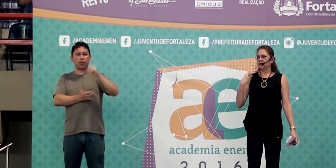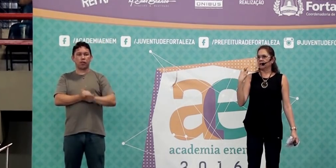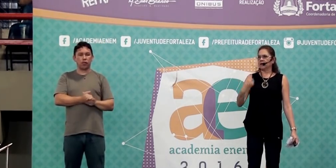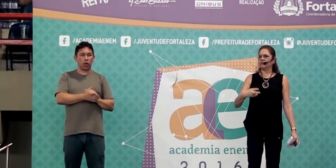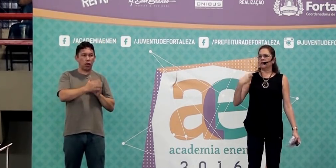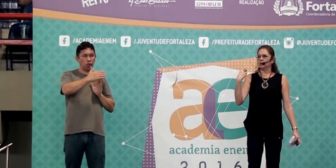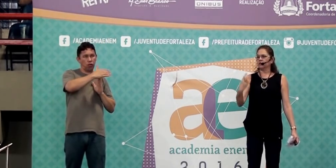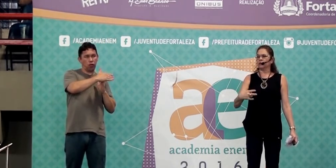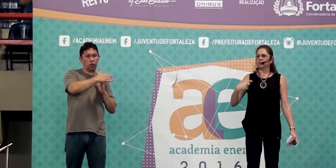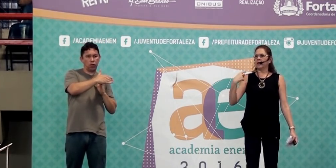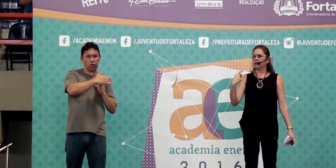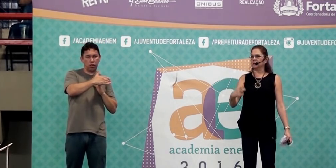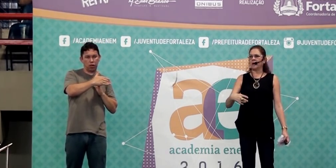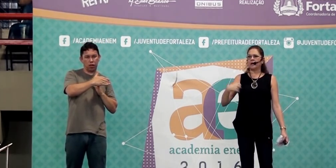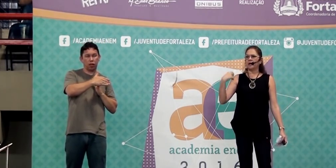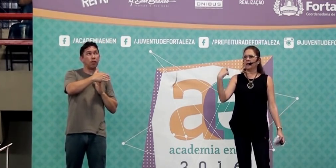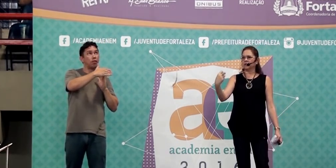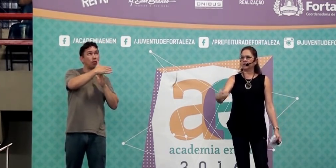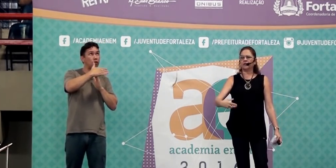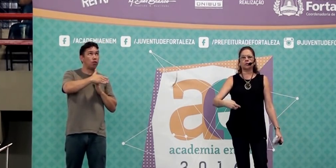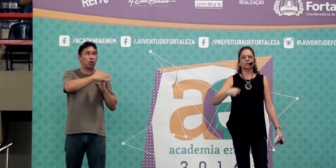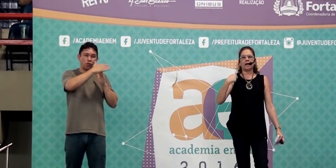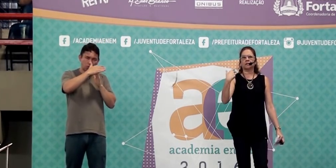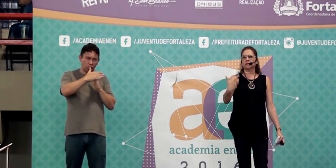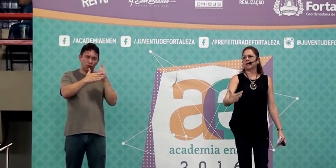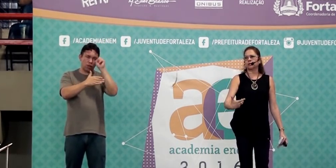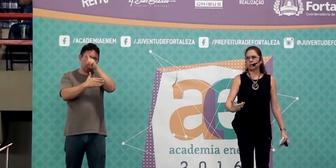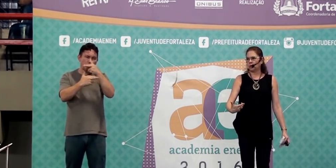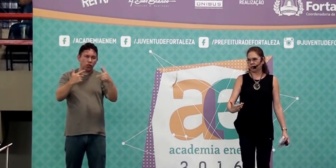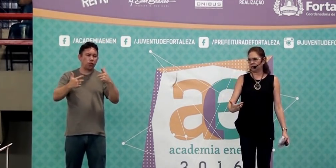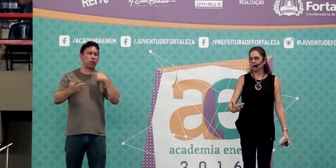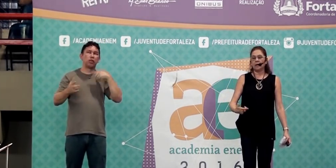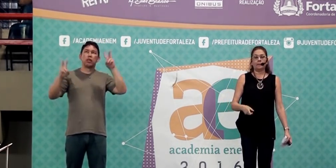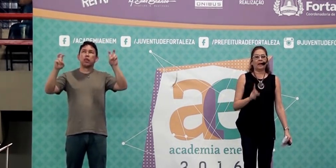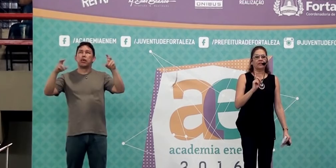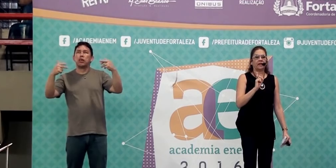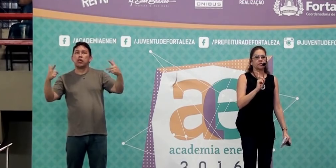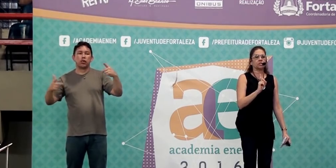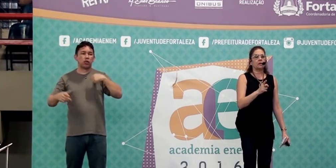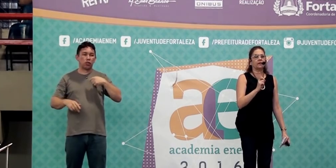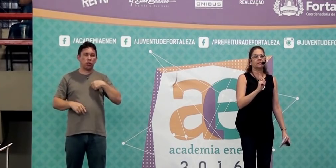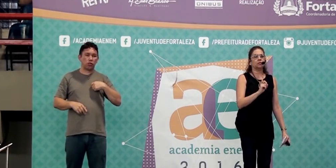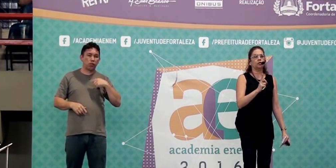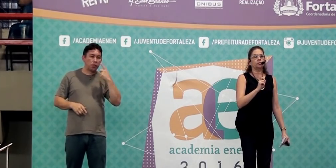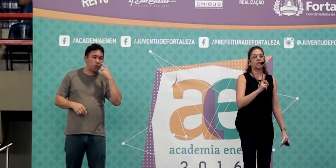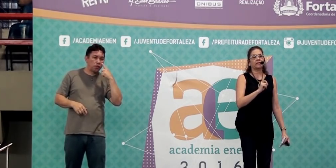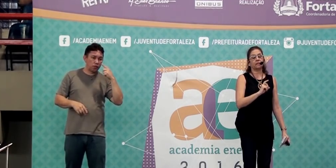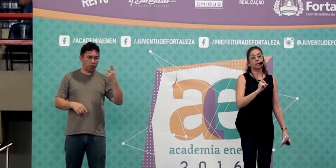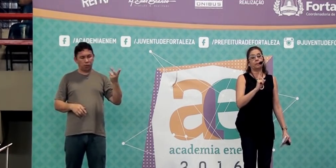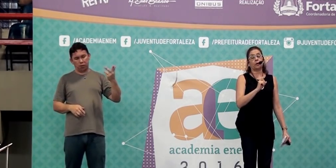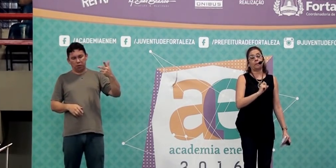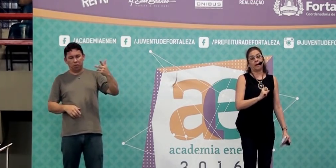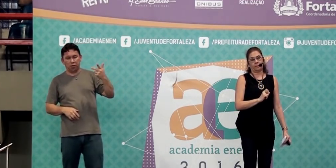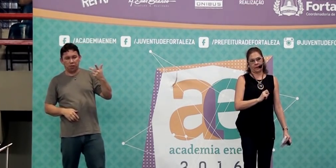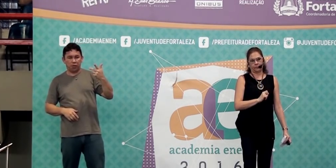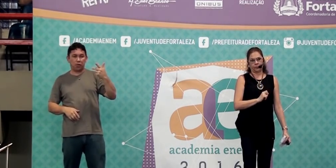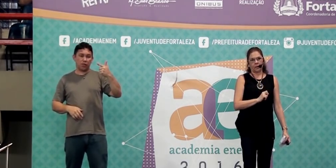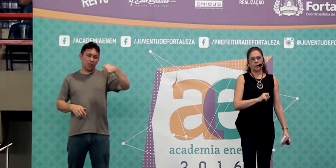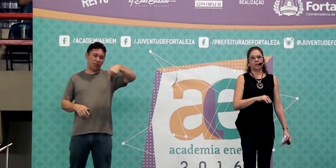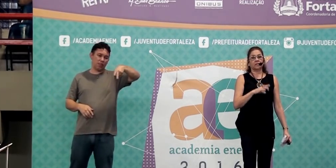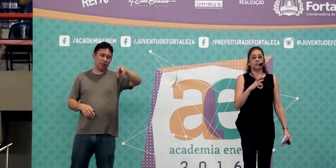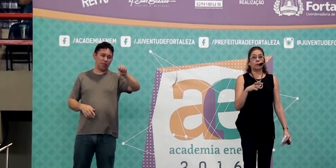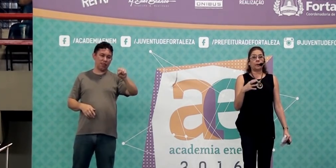palavras: desafios, fronteiras, barreiras, dificuldades, questões. A palavra questão é sinônimo de